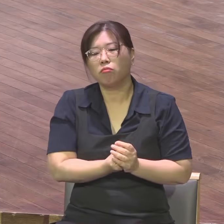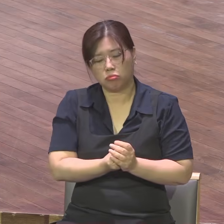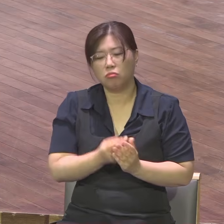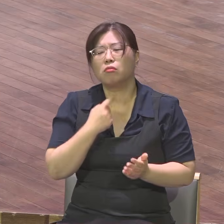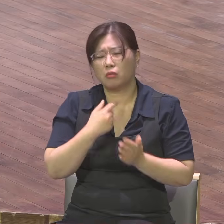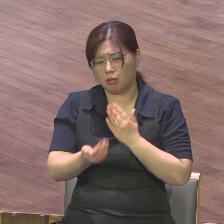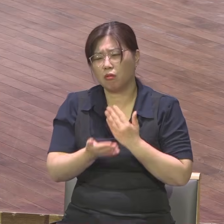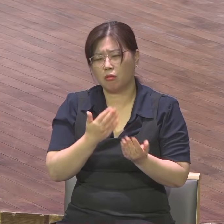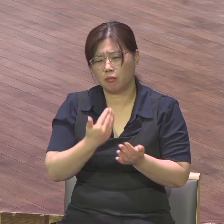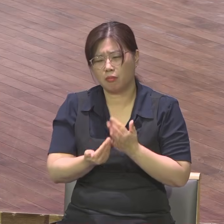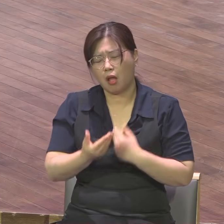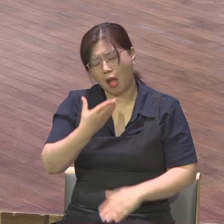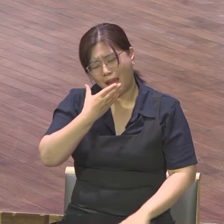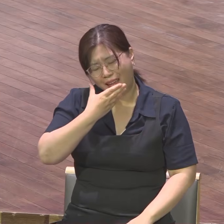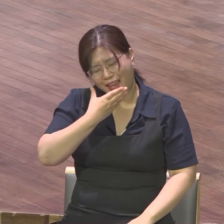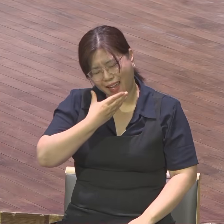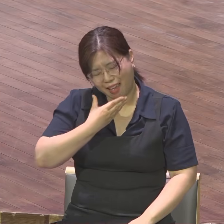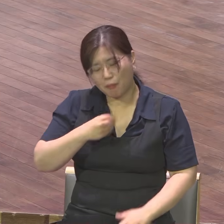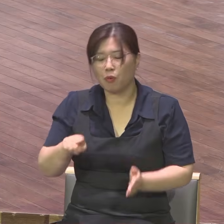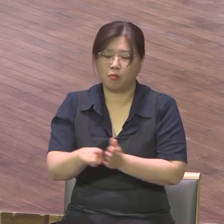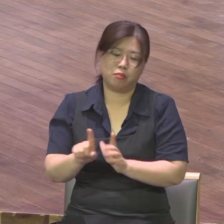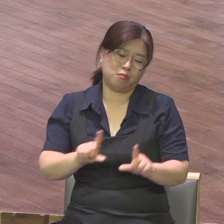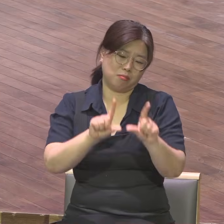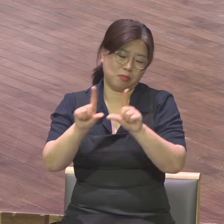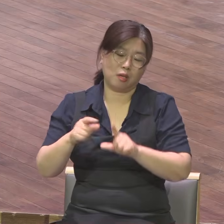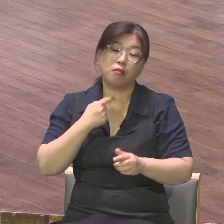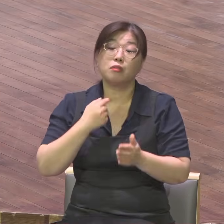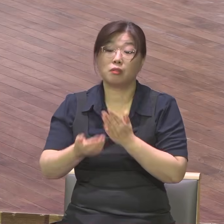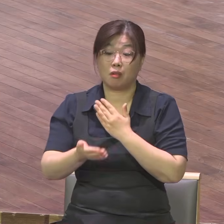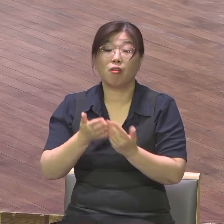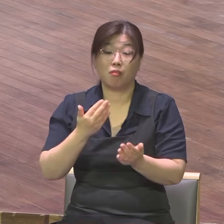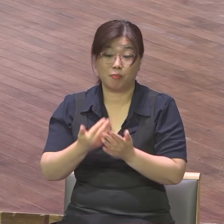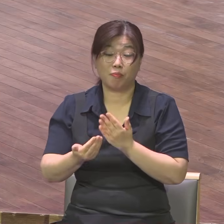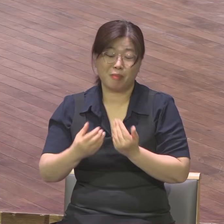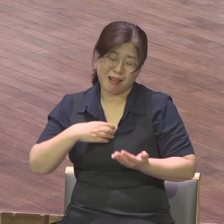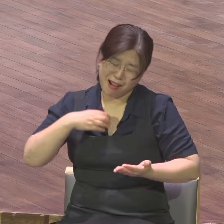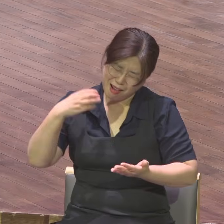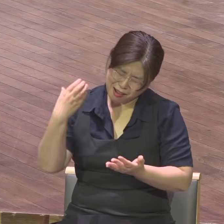신앙생활, 행복한 사역, 행복한 열매, 감격스러웠어.